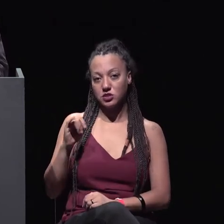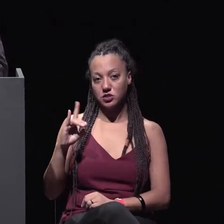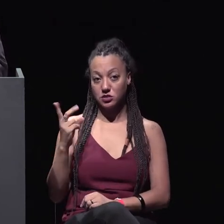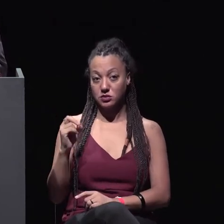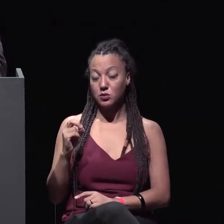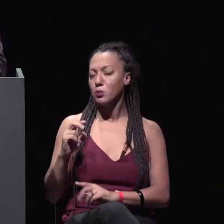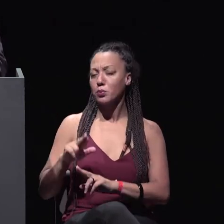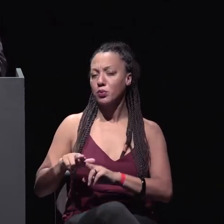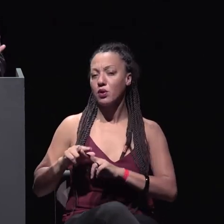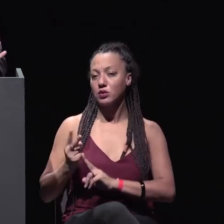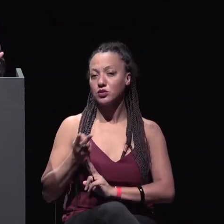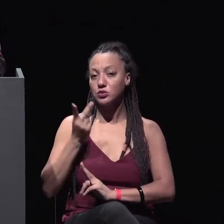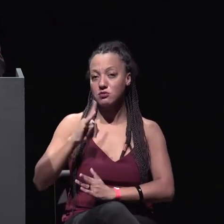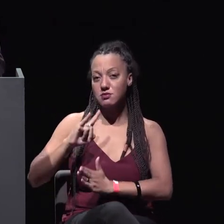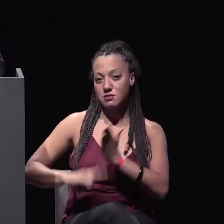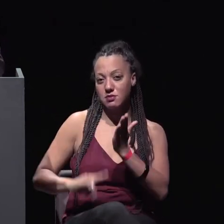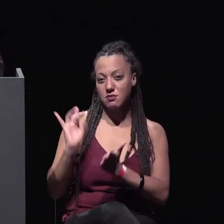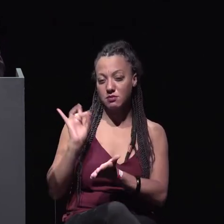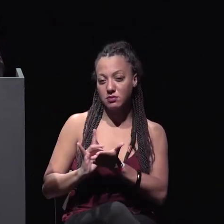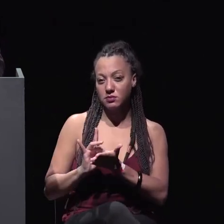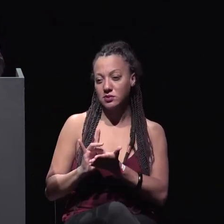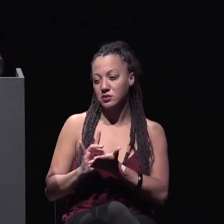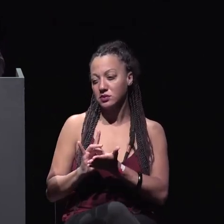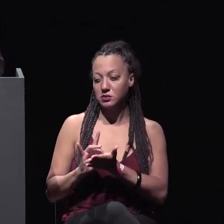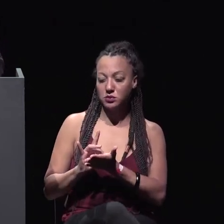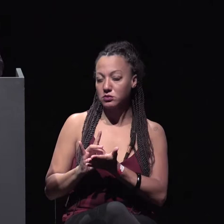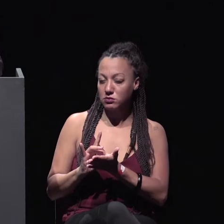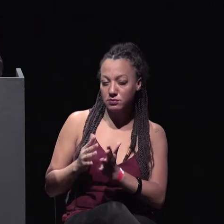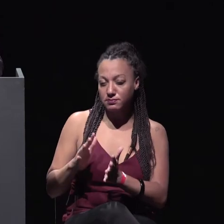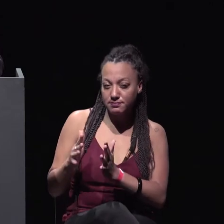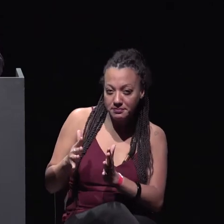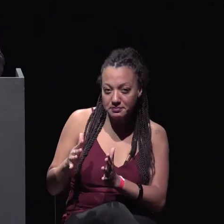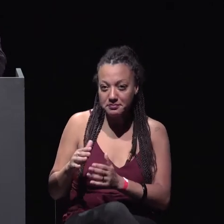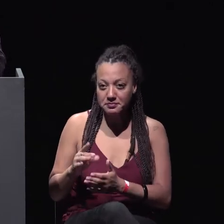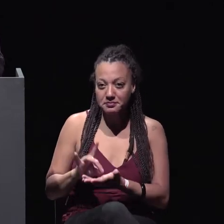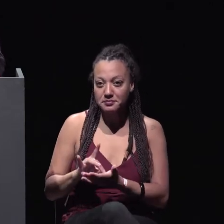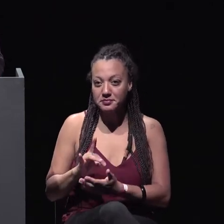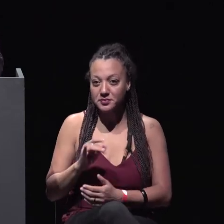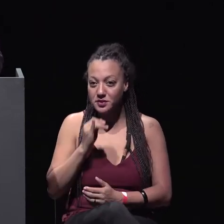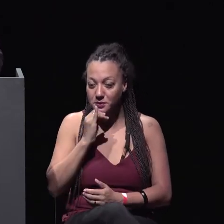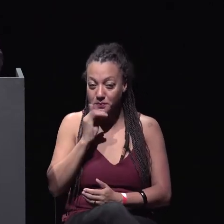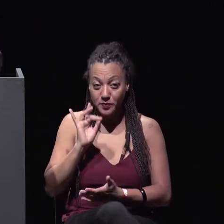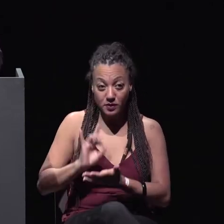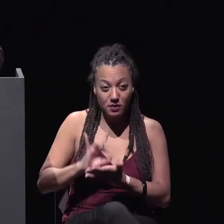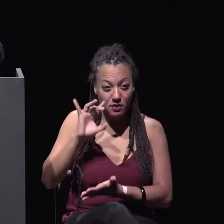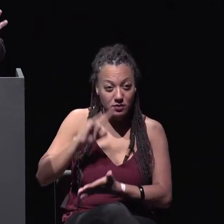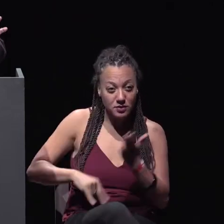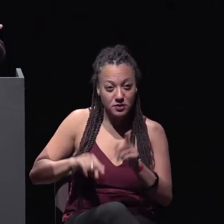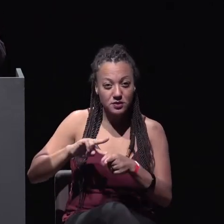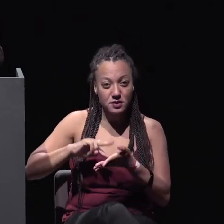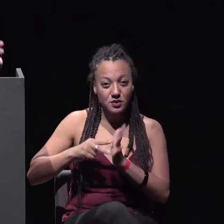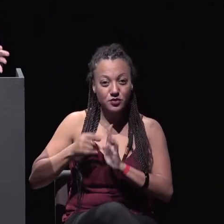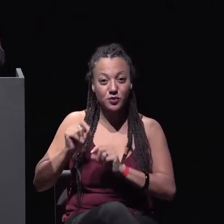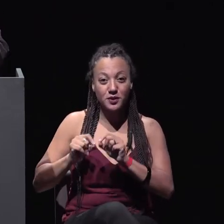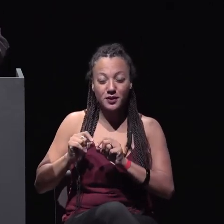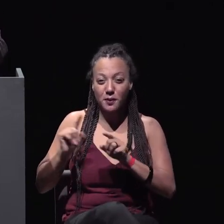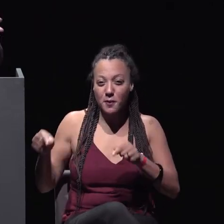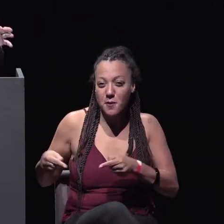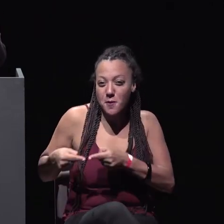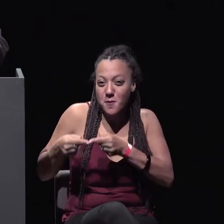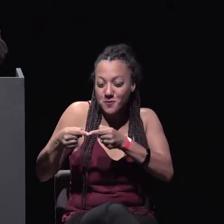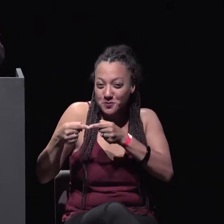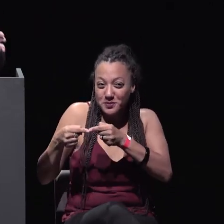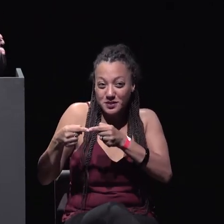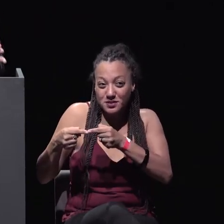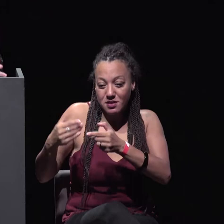dois documentos mais ou menos a autênticos vamos dizer assim com autênticos estou querendo dizer mais próximos do arco de